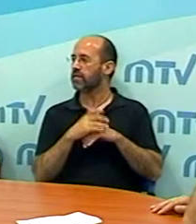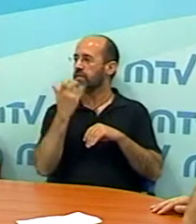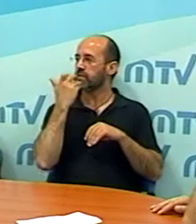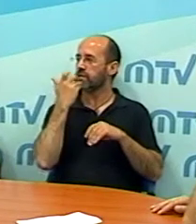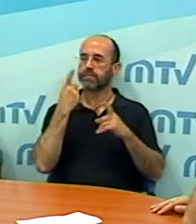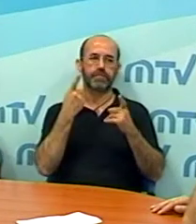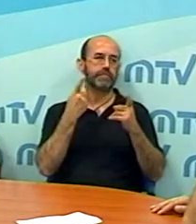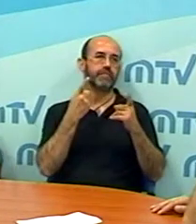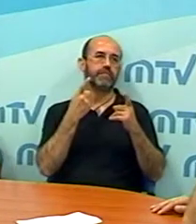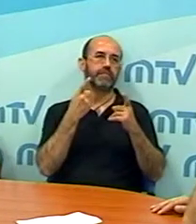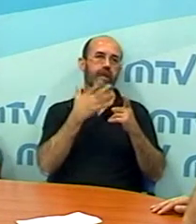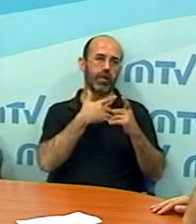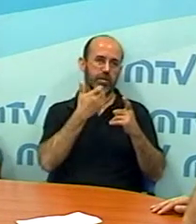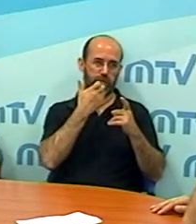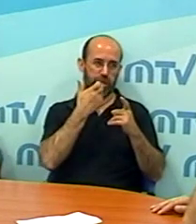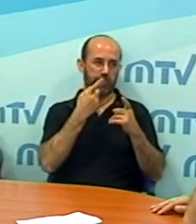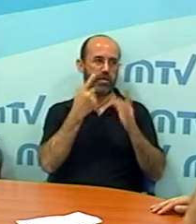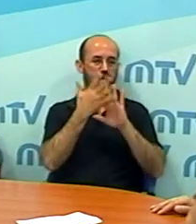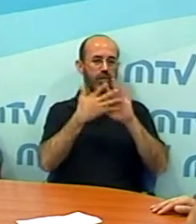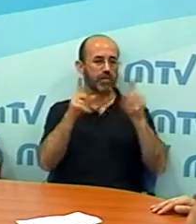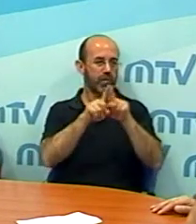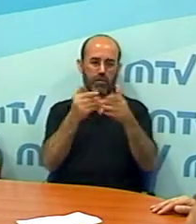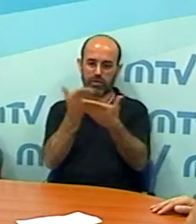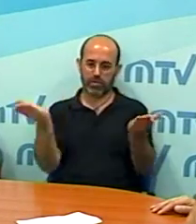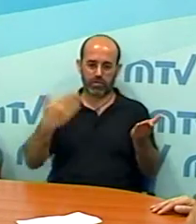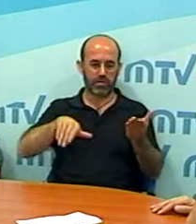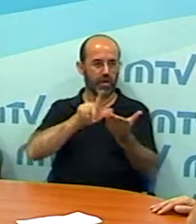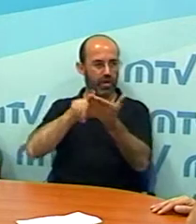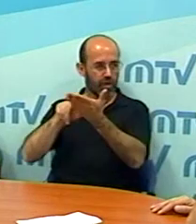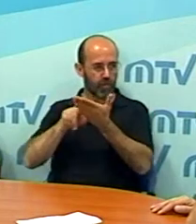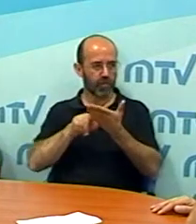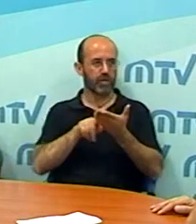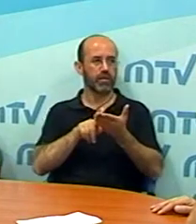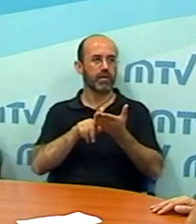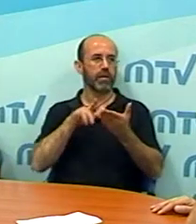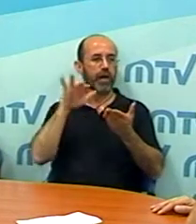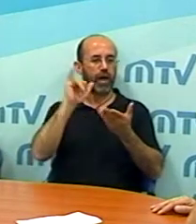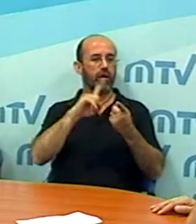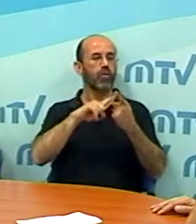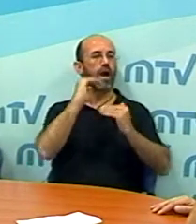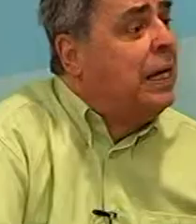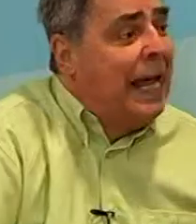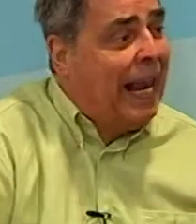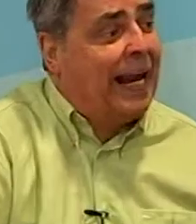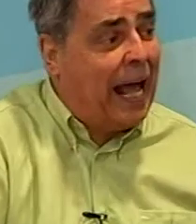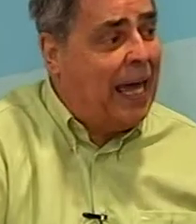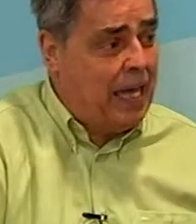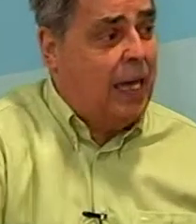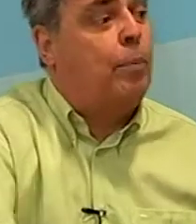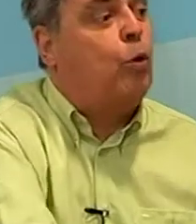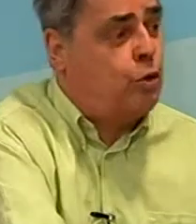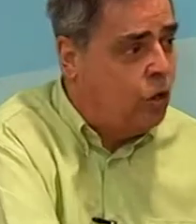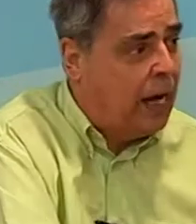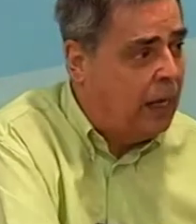si la lengua de signos, como todas las lenguas, han tenido una evolución, porque por ejemplo la